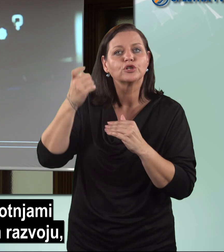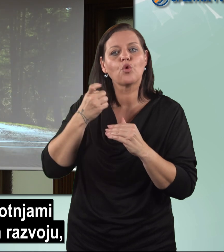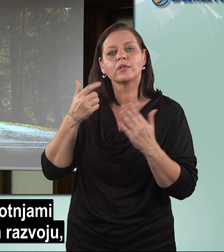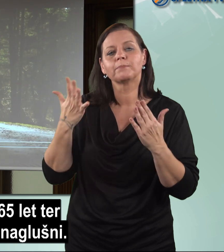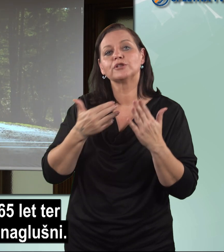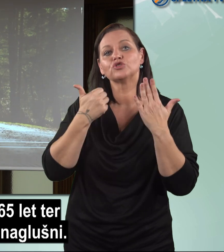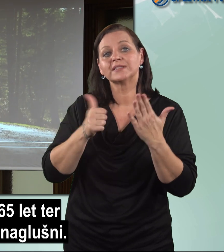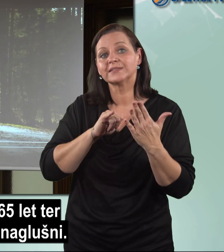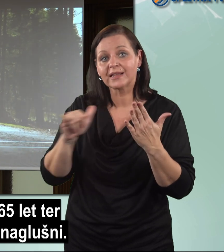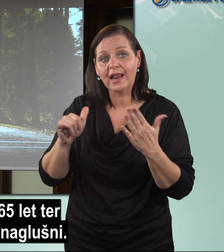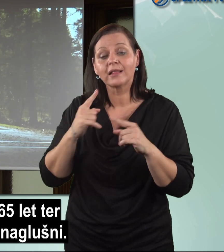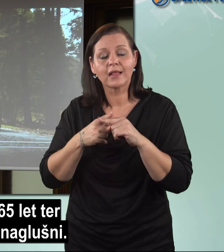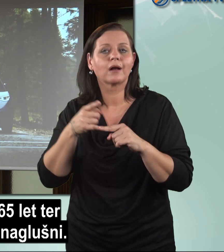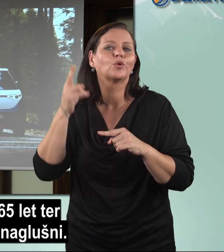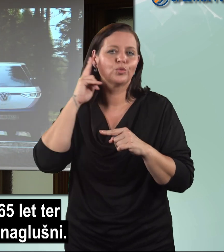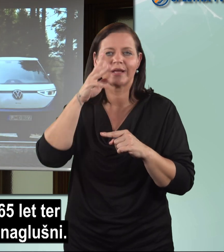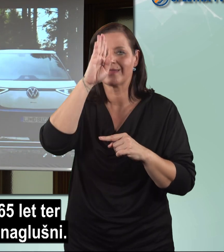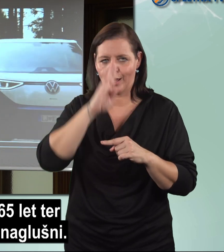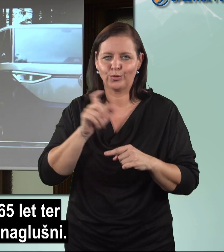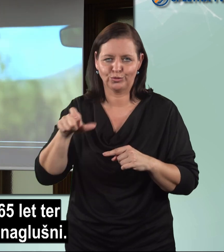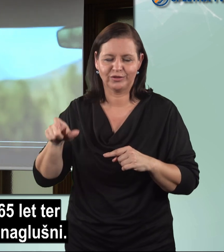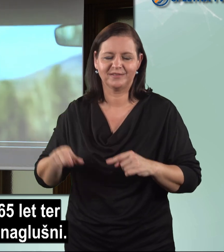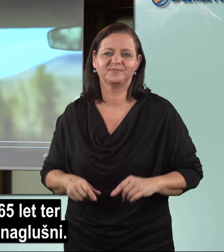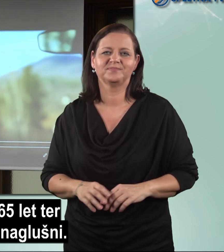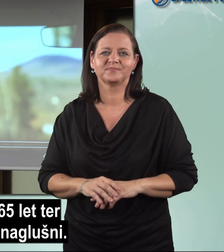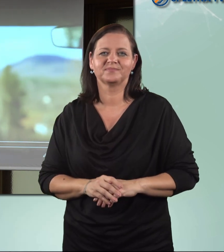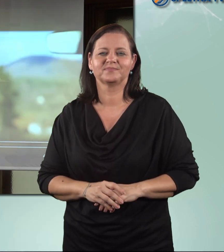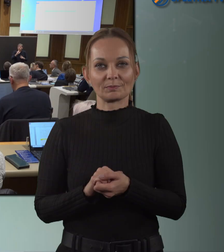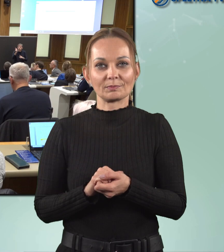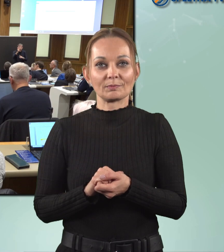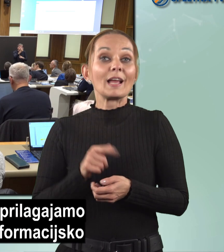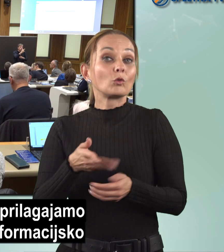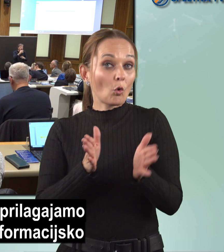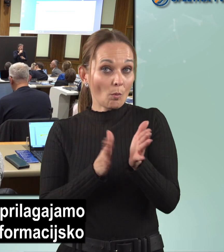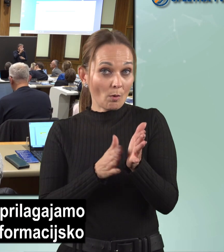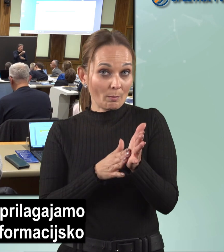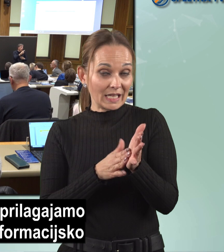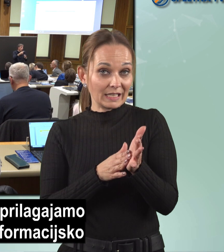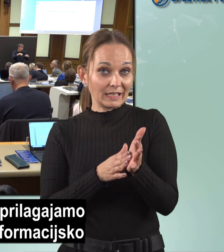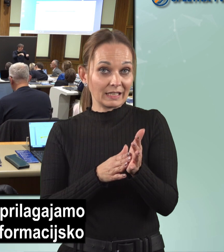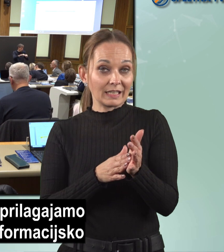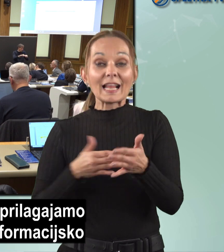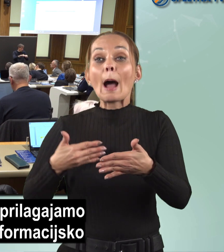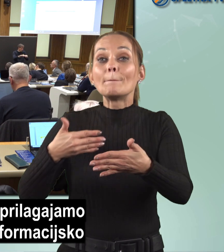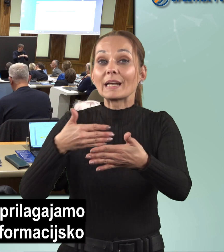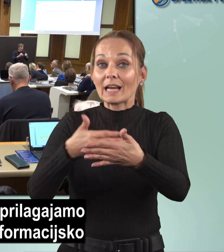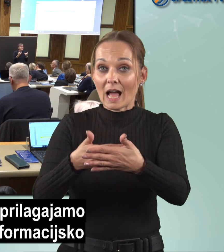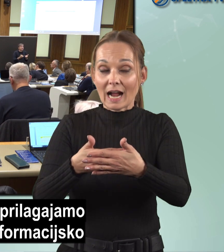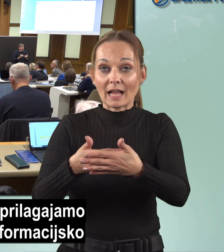od 65 let ter tudi gluhi in naglušni. To pomeni, da